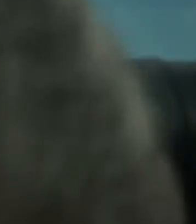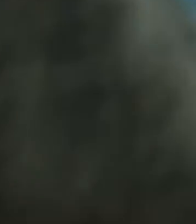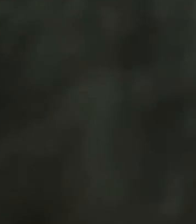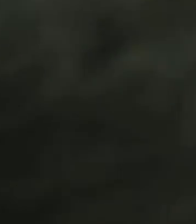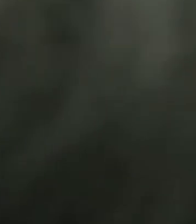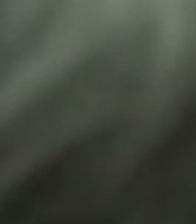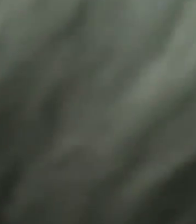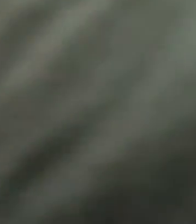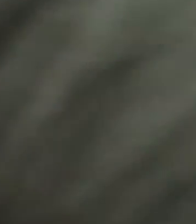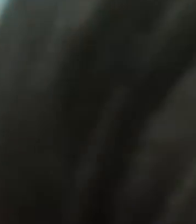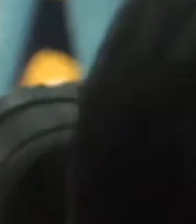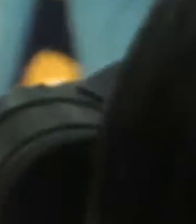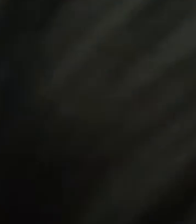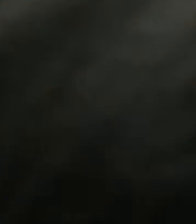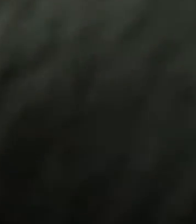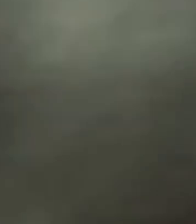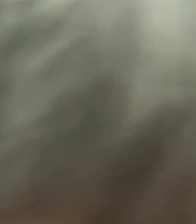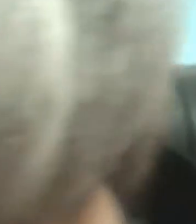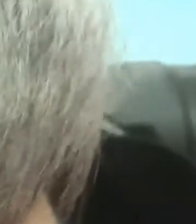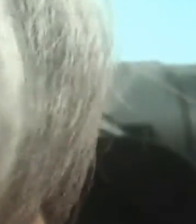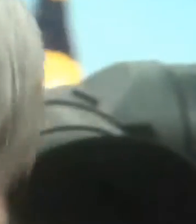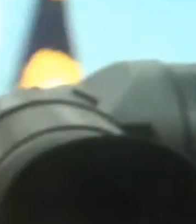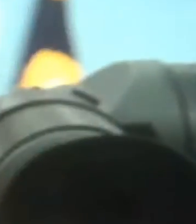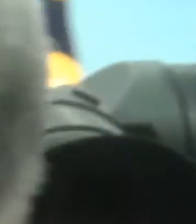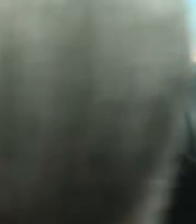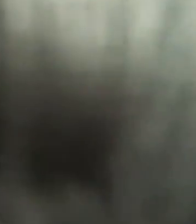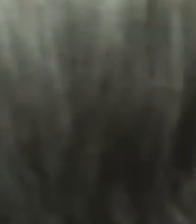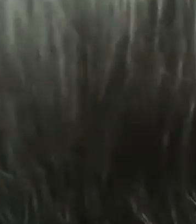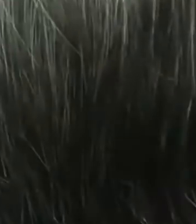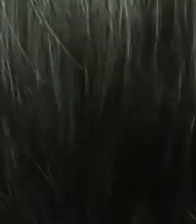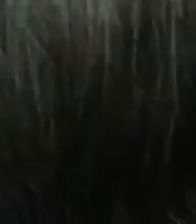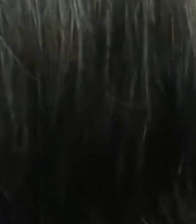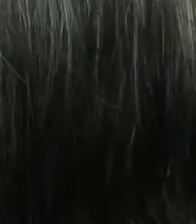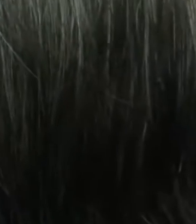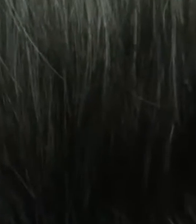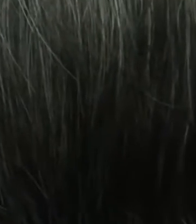이쪽으로 오셔야 될 것 같아요. 응? 그럼 아니 됐어. 난 여기.